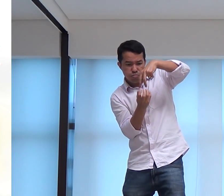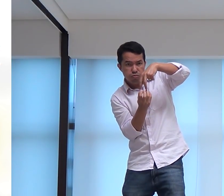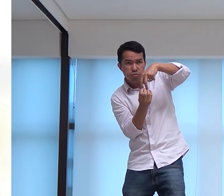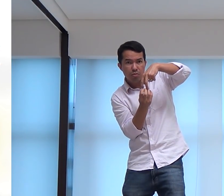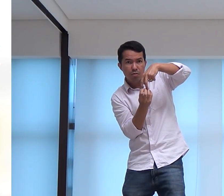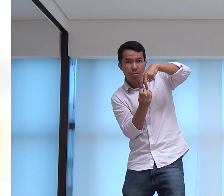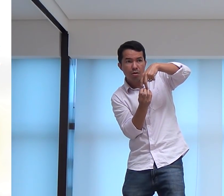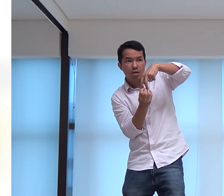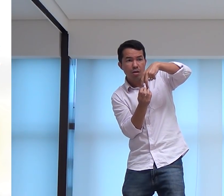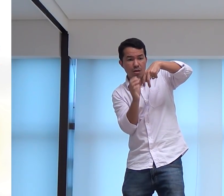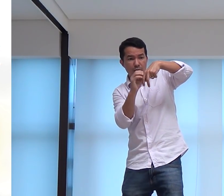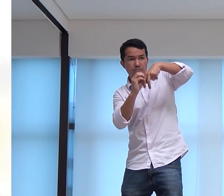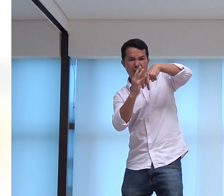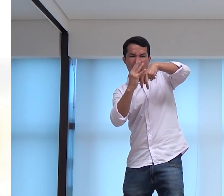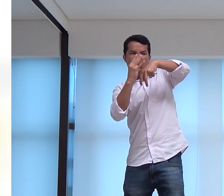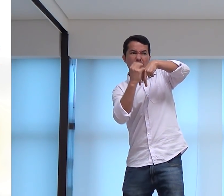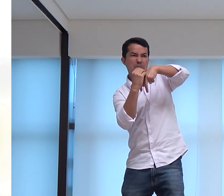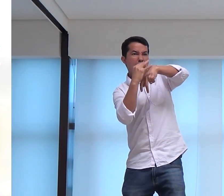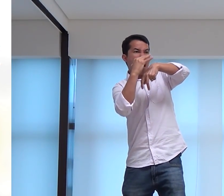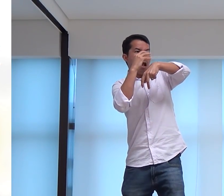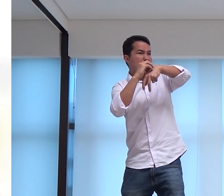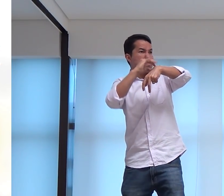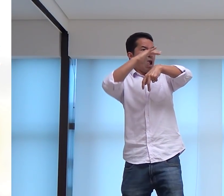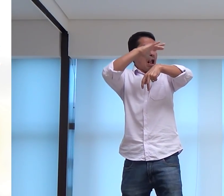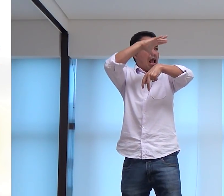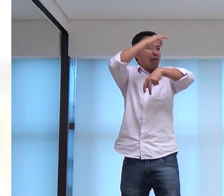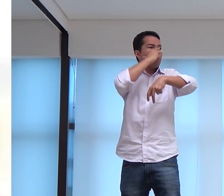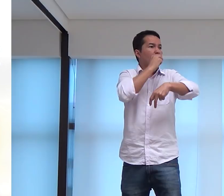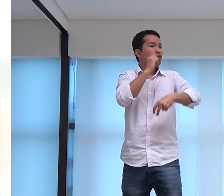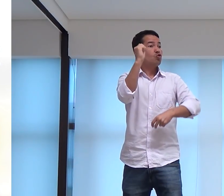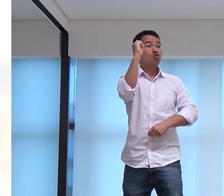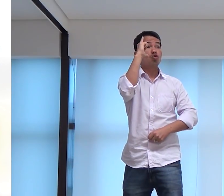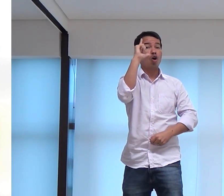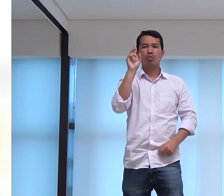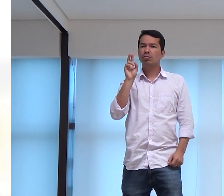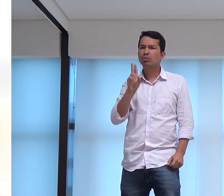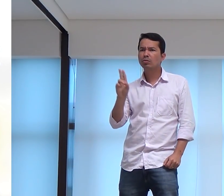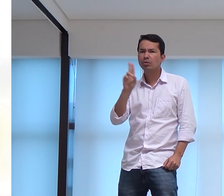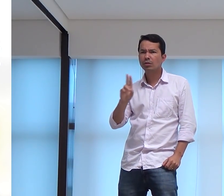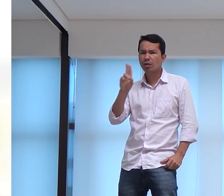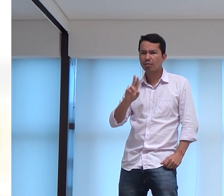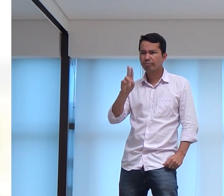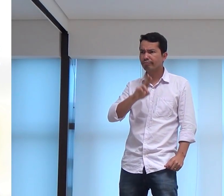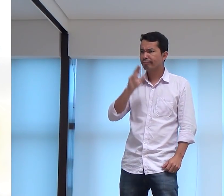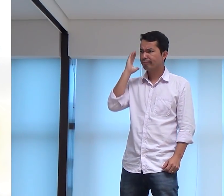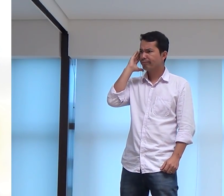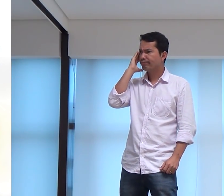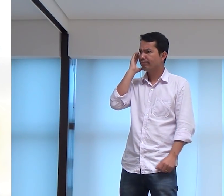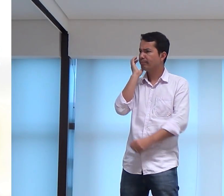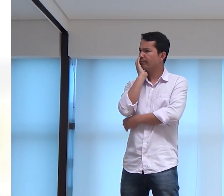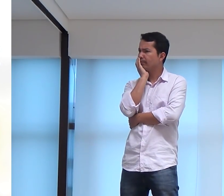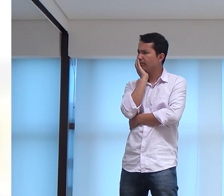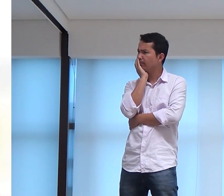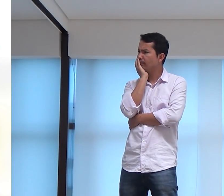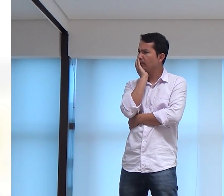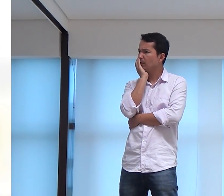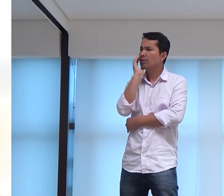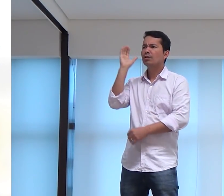Essa mulher está apoiada em cima de uma lua e ela é reluzente. É como se ela estivesse vestida de sol.